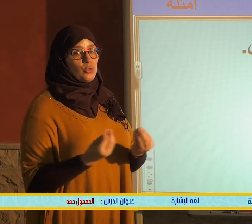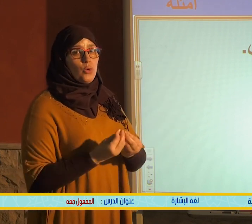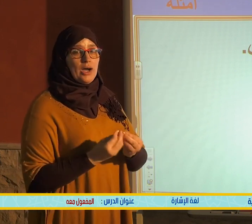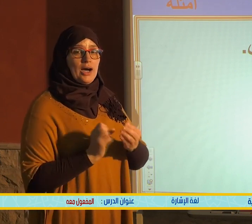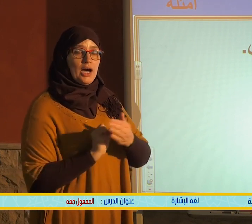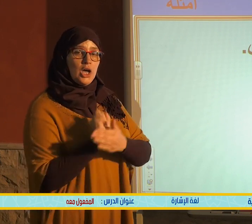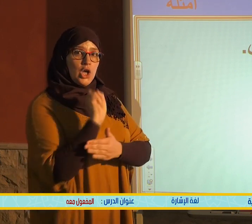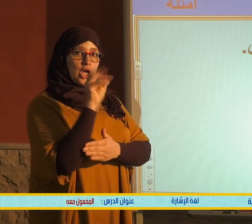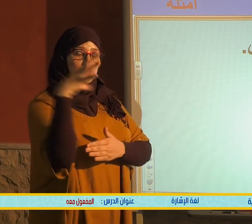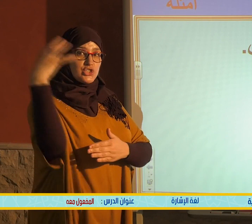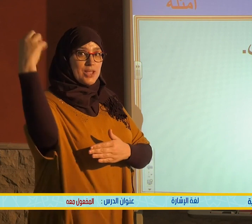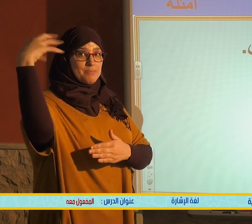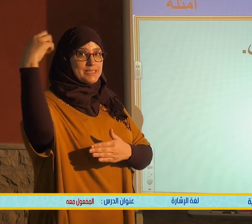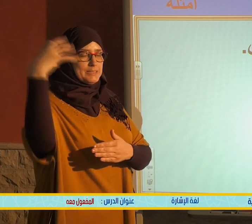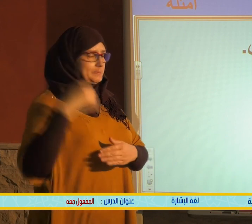وشروق الشمس.